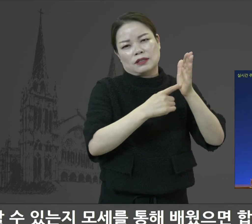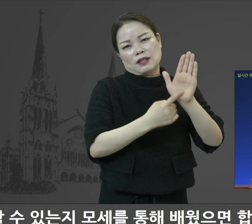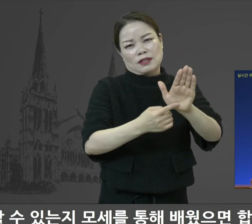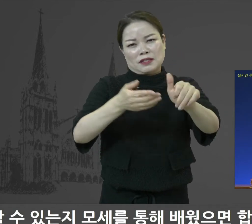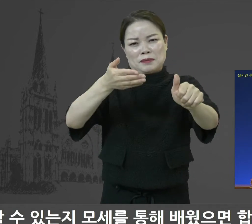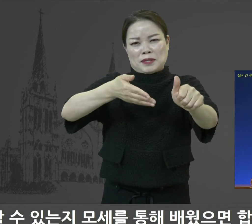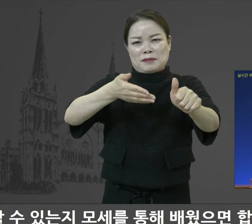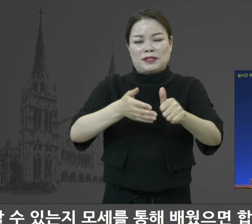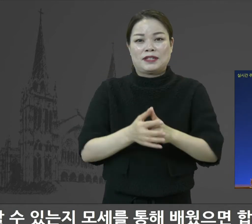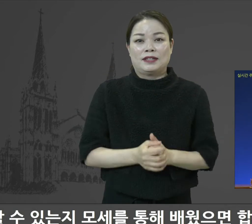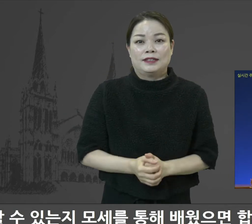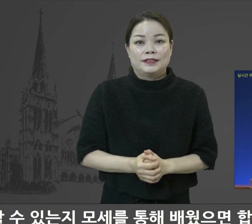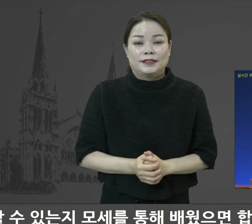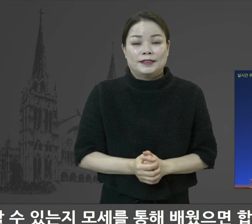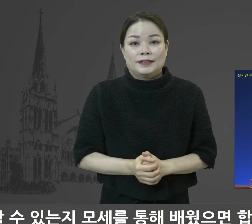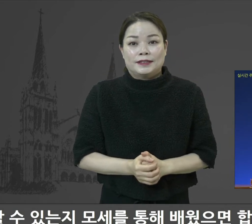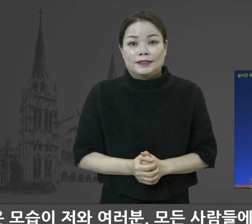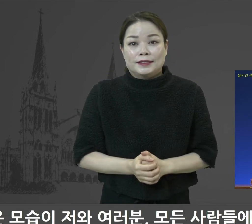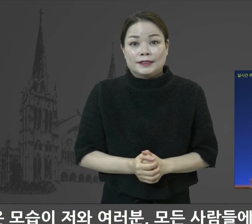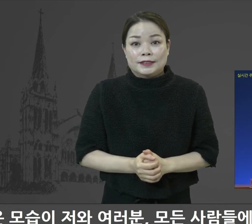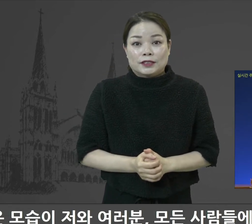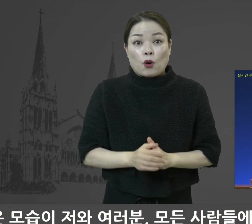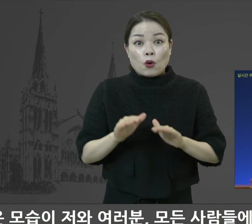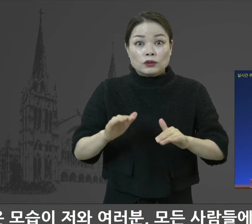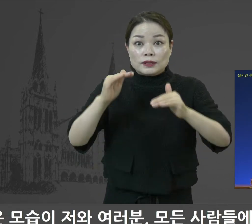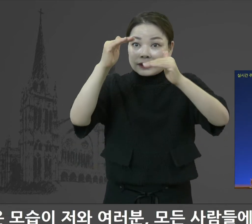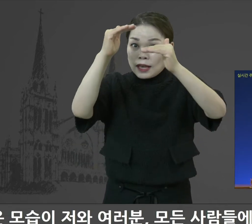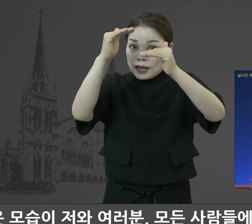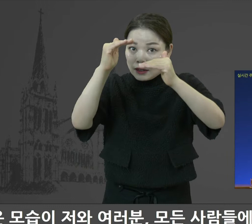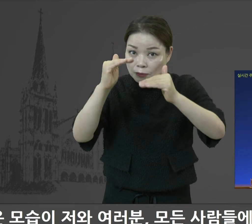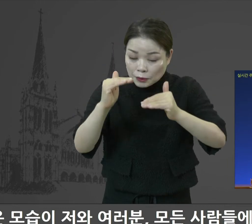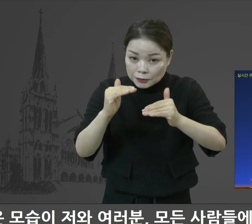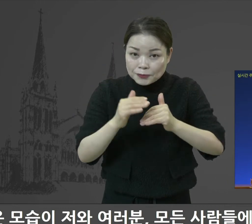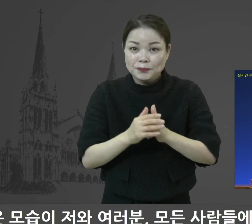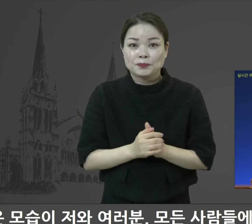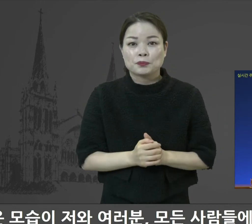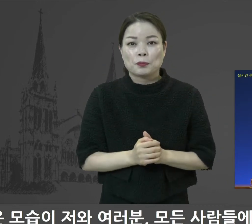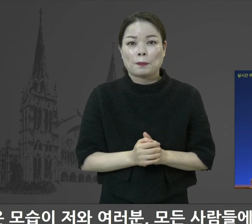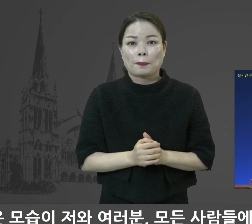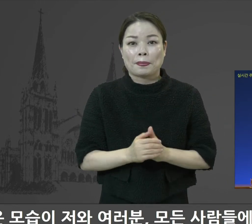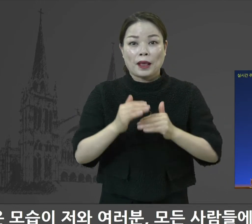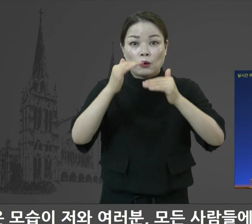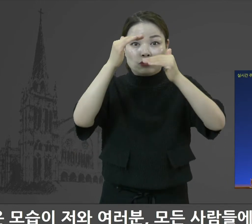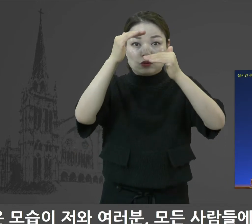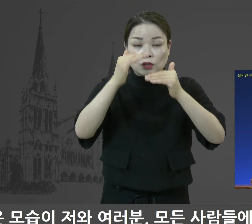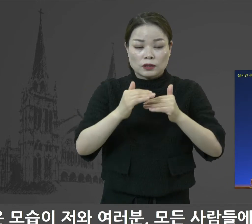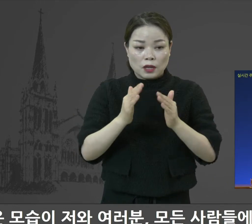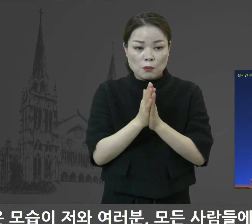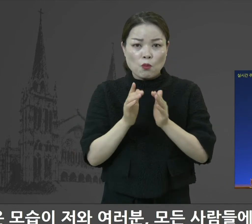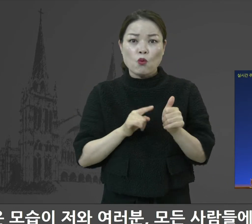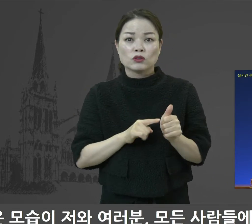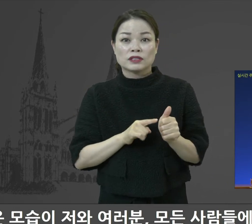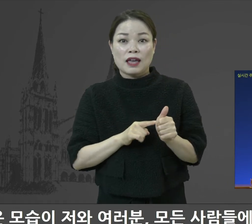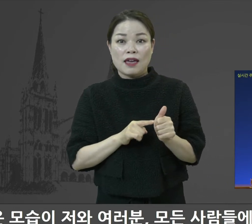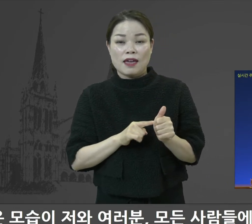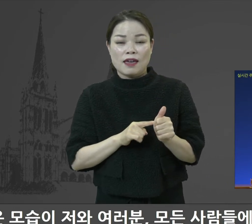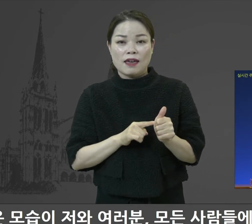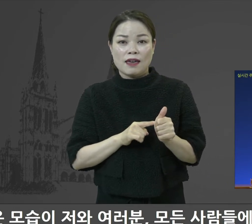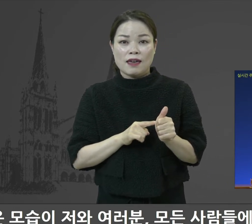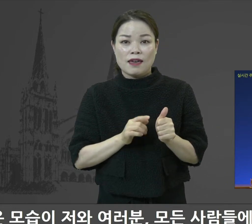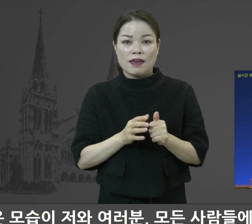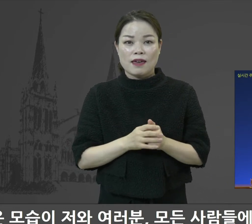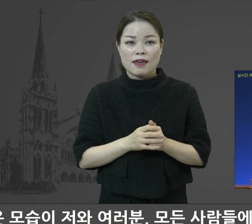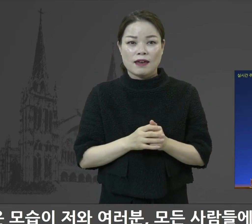축원합니다. 그런 마음으로 오늘 본문을 들여다보면 오늘 본문에서 모세는